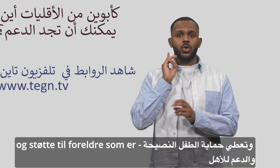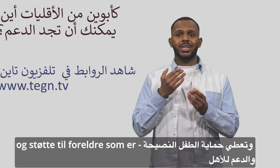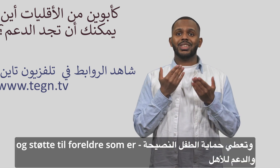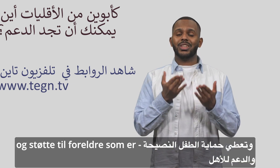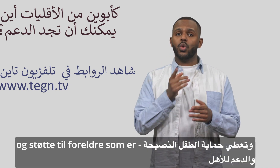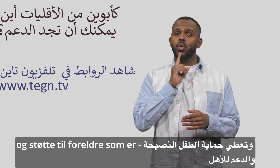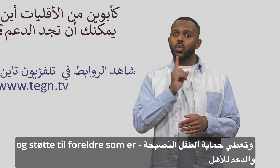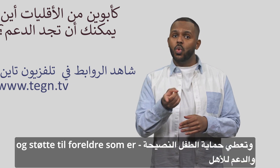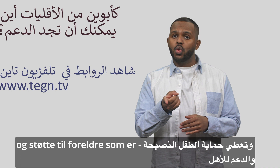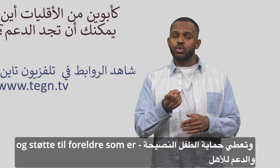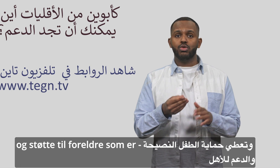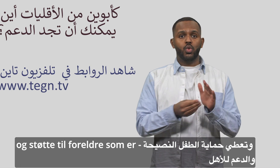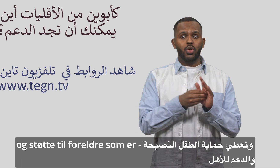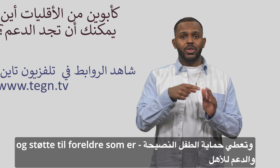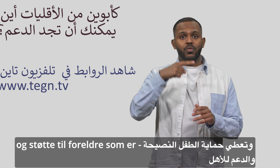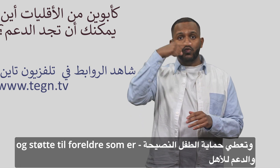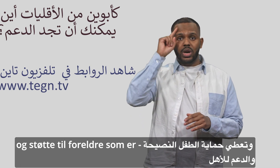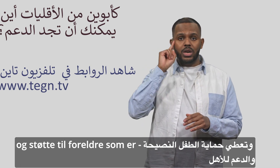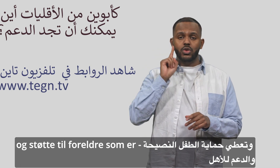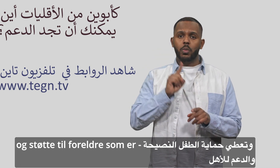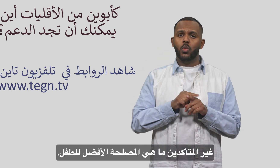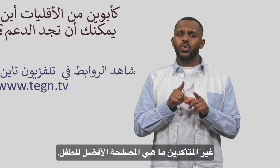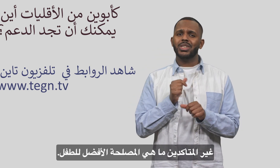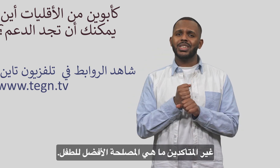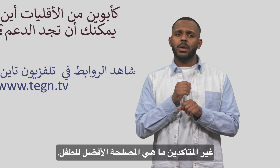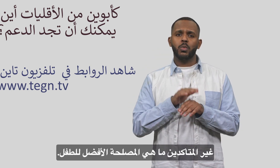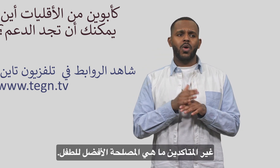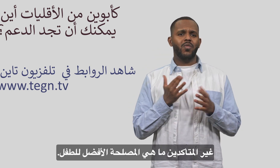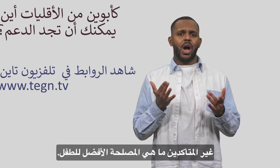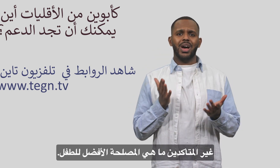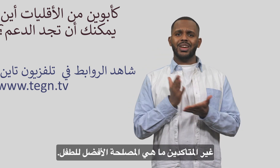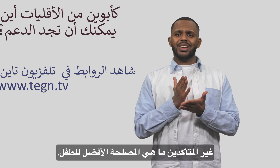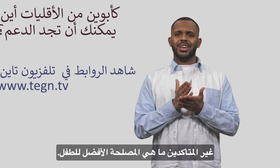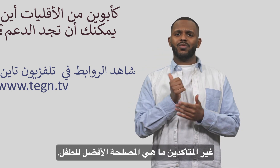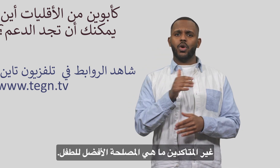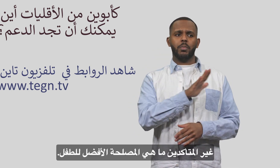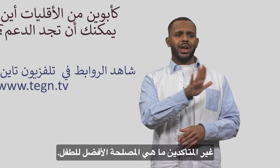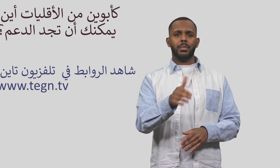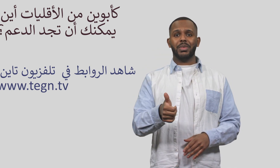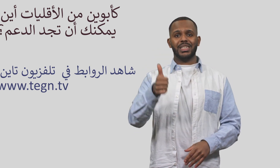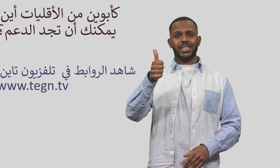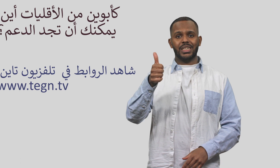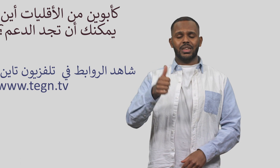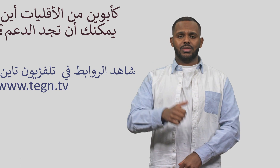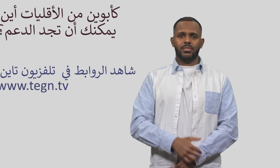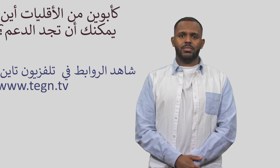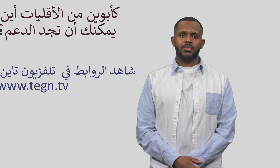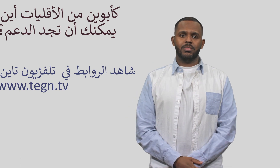وتعطي حماية الطفل نصيحة والدعم للأهل غير المتأكدين ما هي المصلحة الأفضل للطفل.